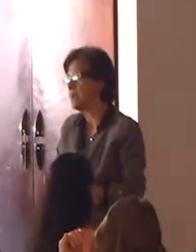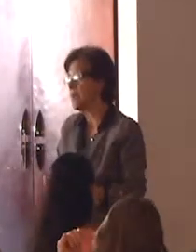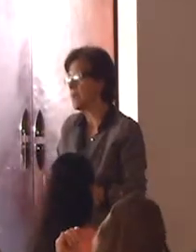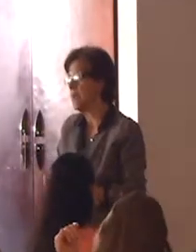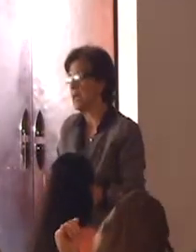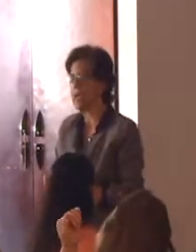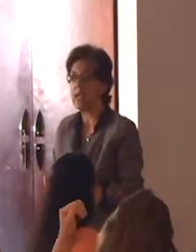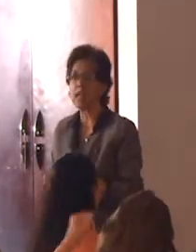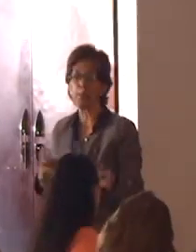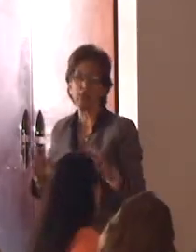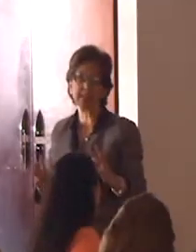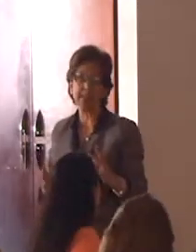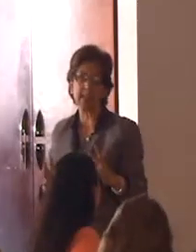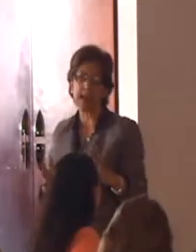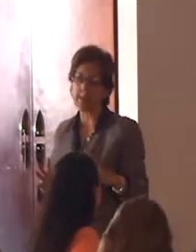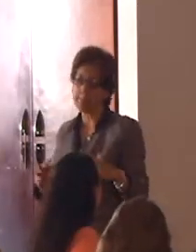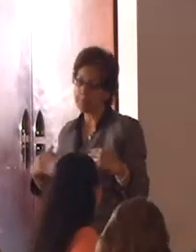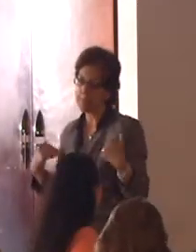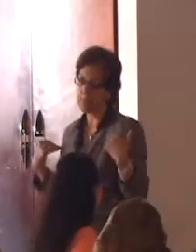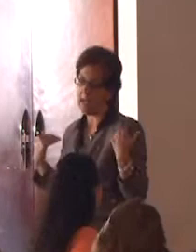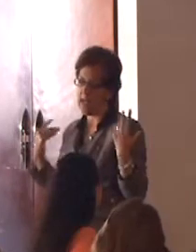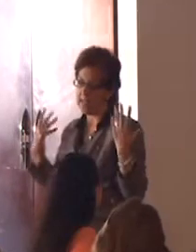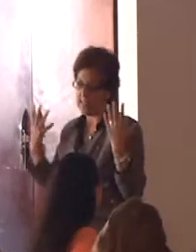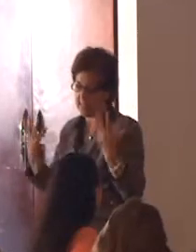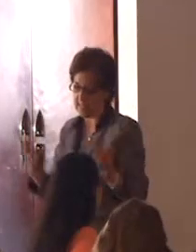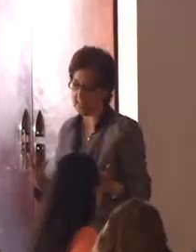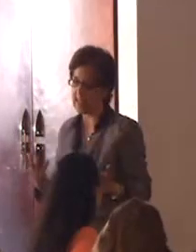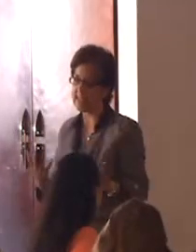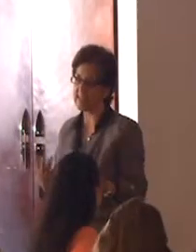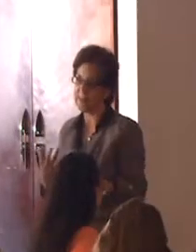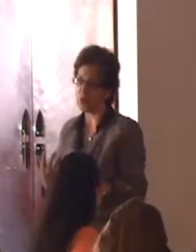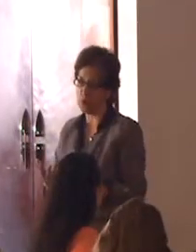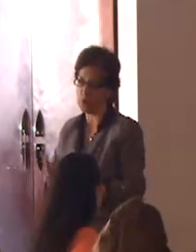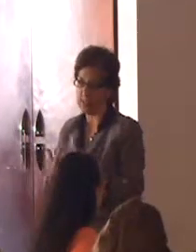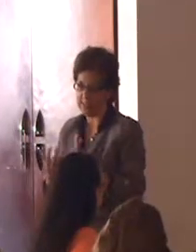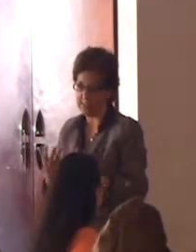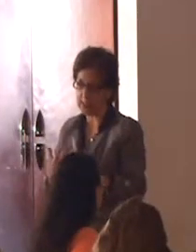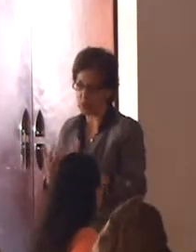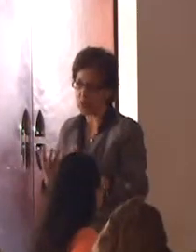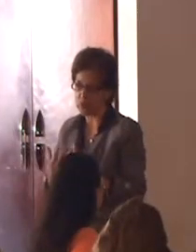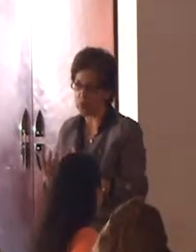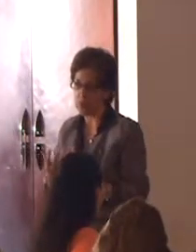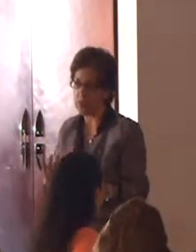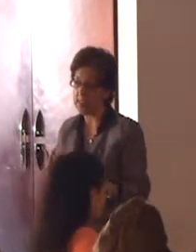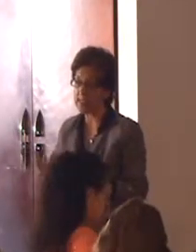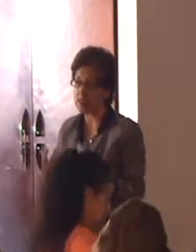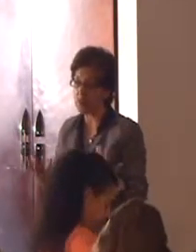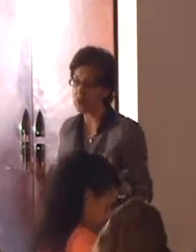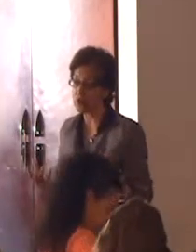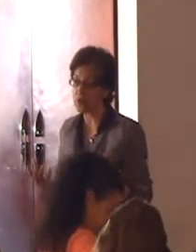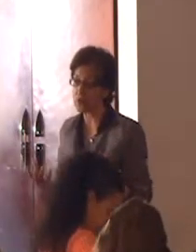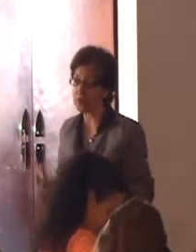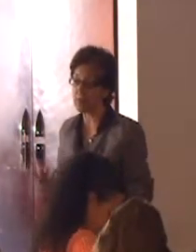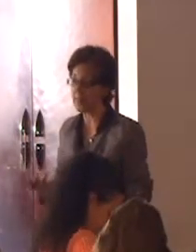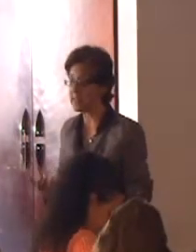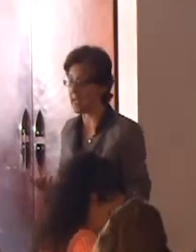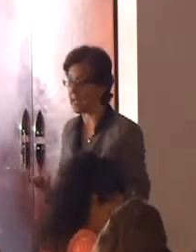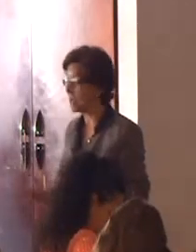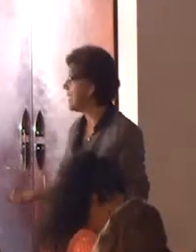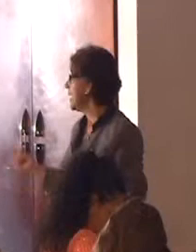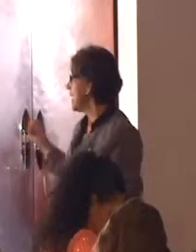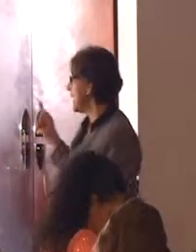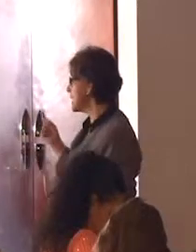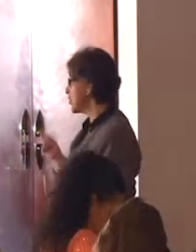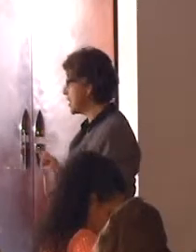red nos va a permitir el poder llegar a tener esa mayor interlocución entre